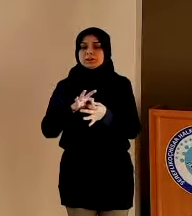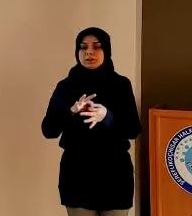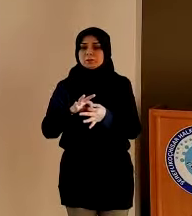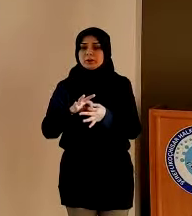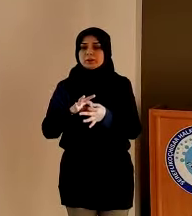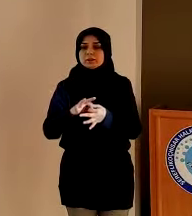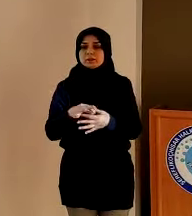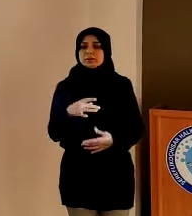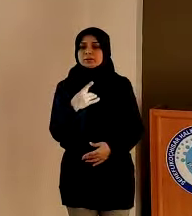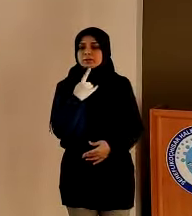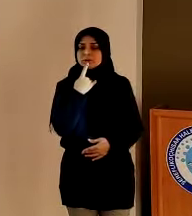kilitlemek,